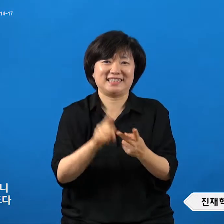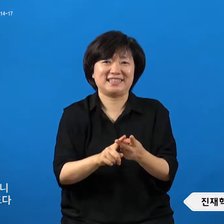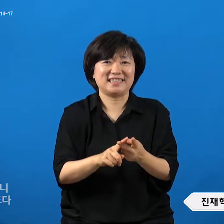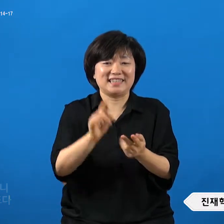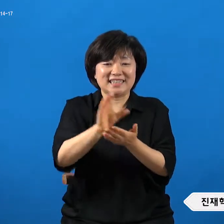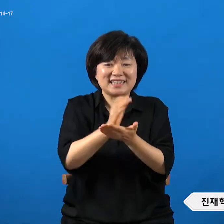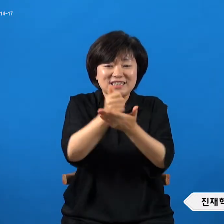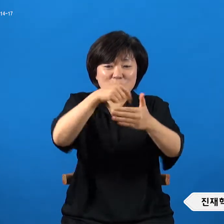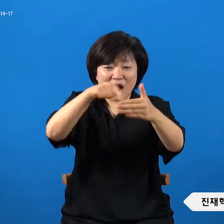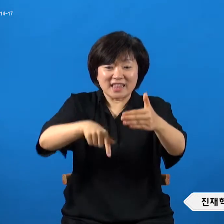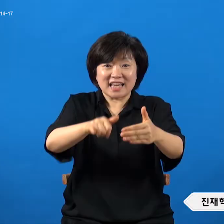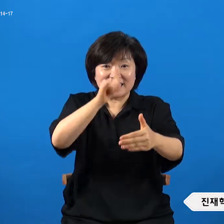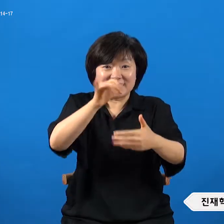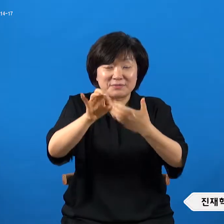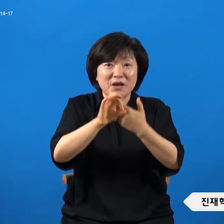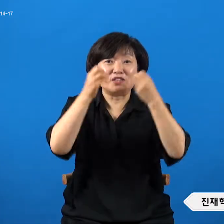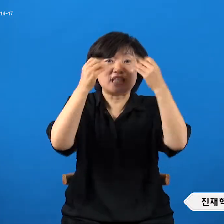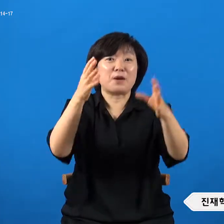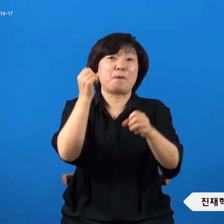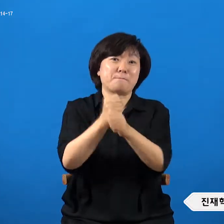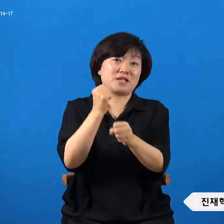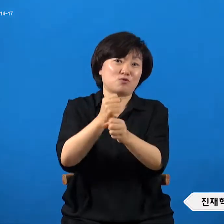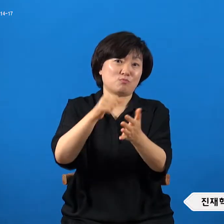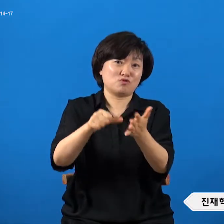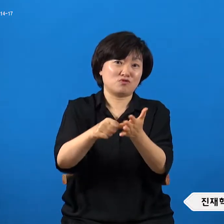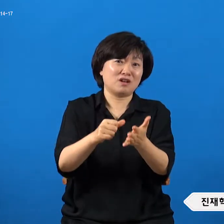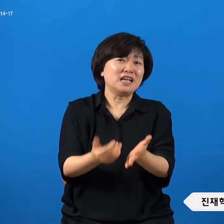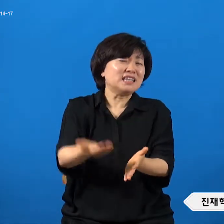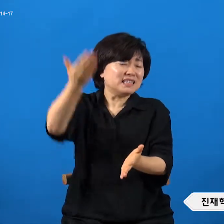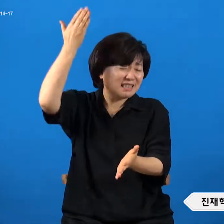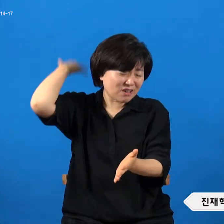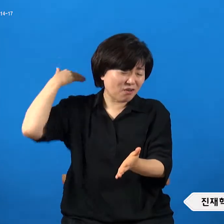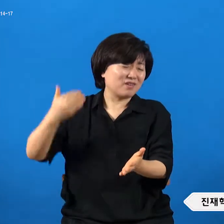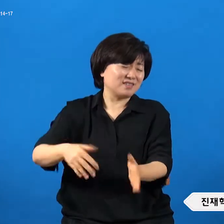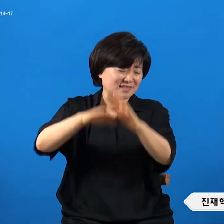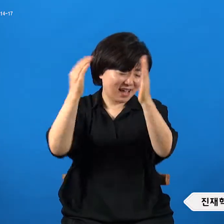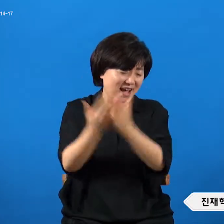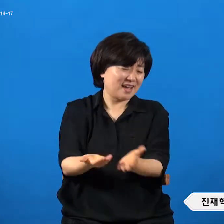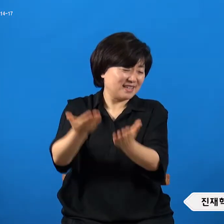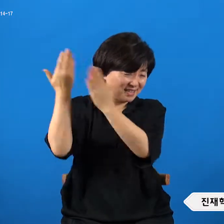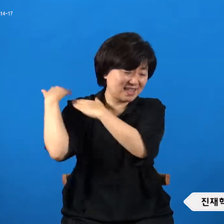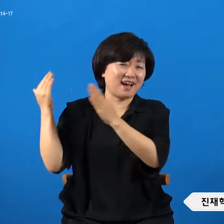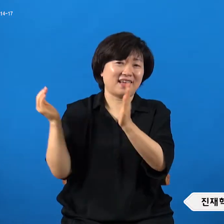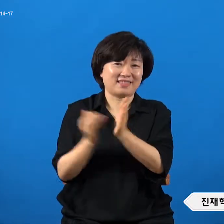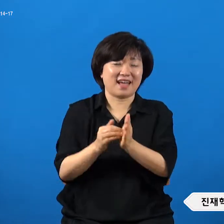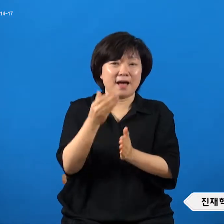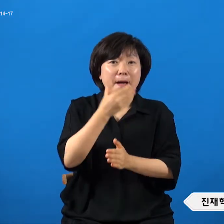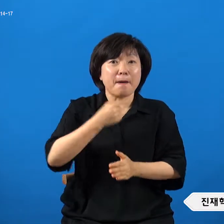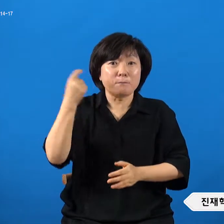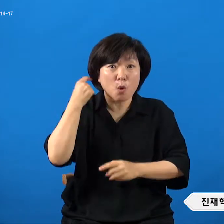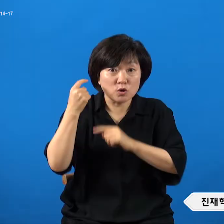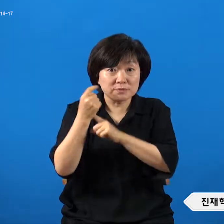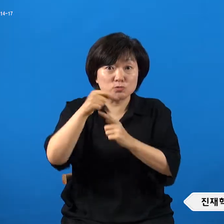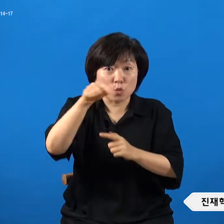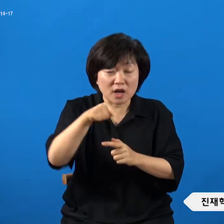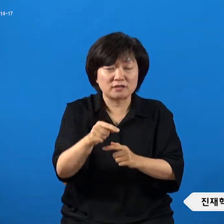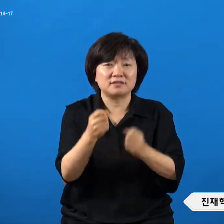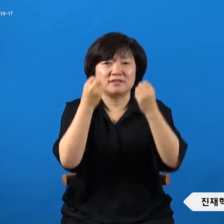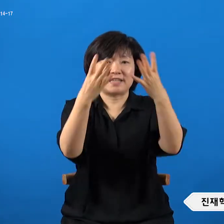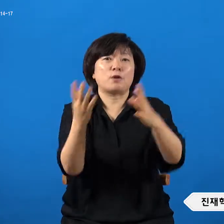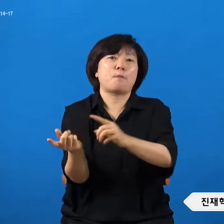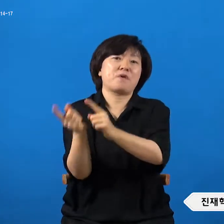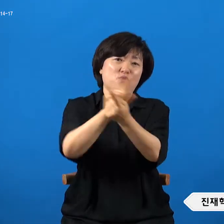누구든지 그리스도 안에 있으면 새로운 피조물이라. 이전 것은 지나갔다고 이야기합니다. 복음에는 변화가